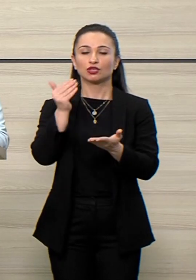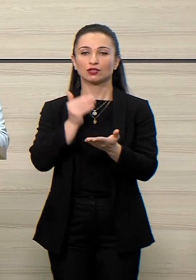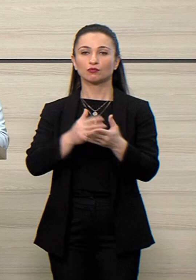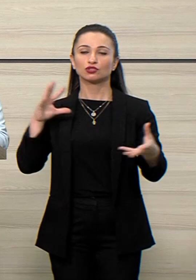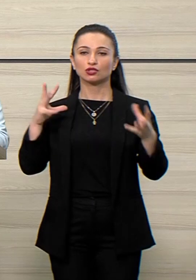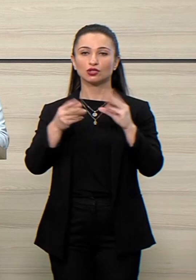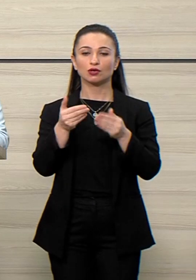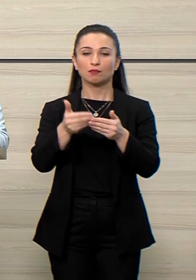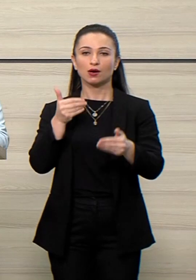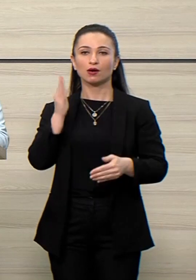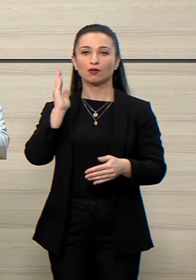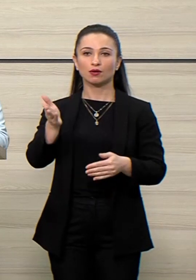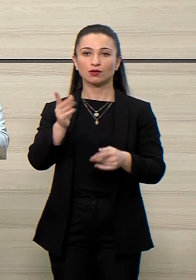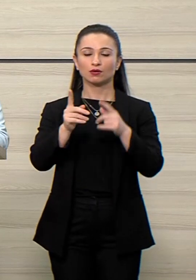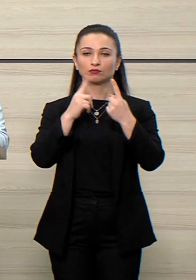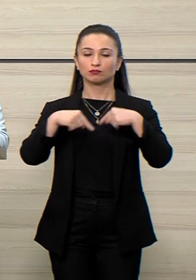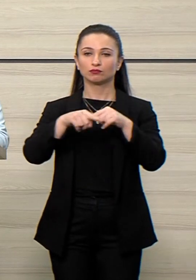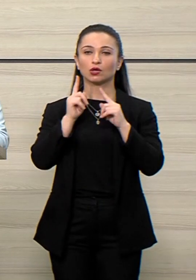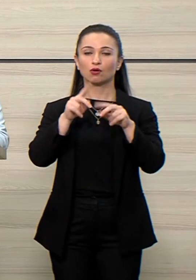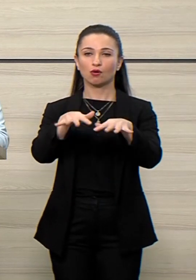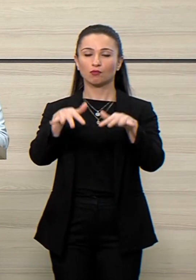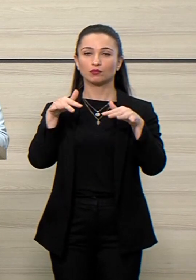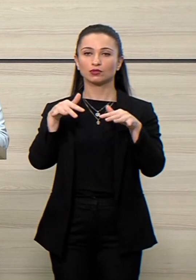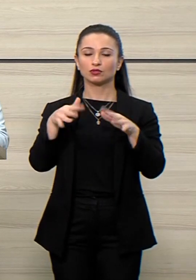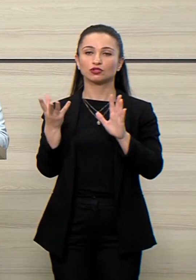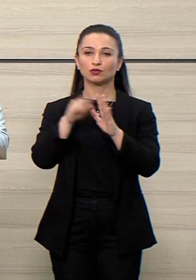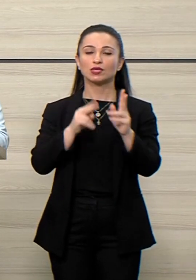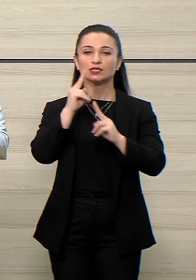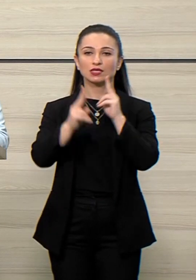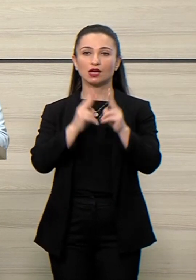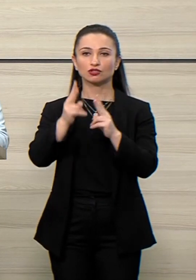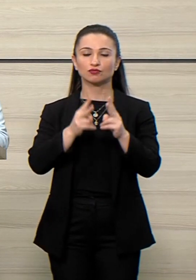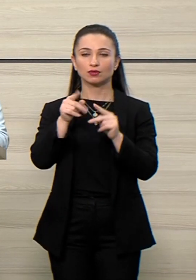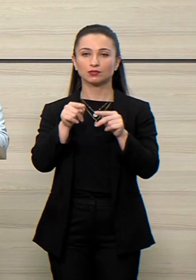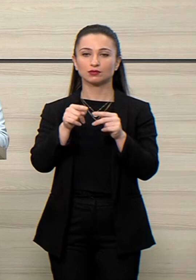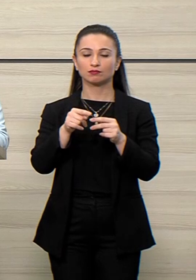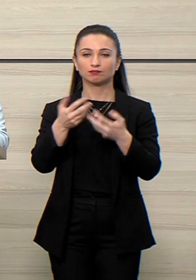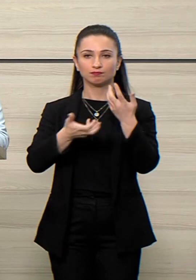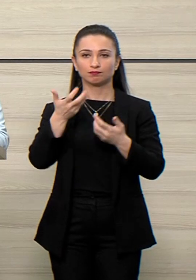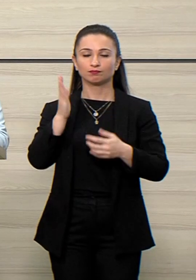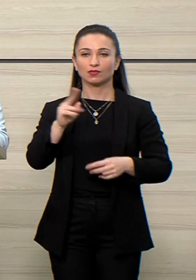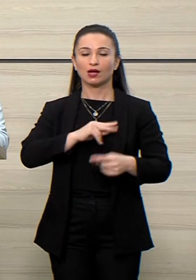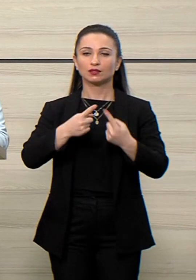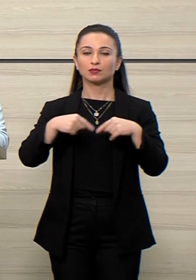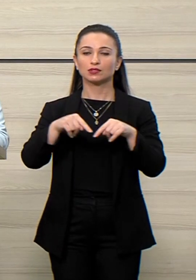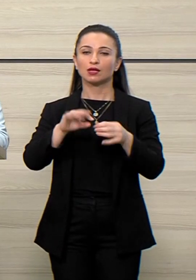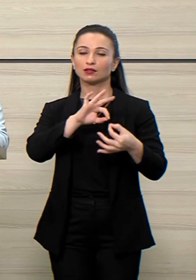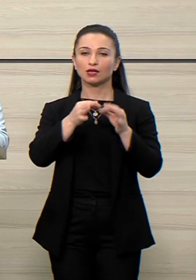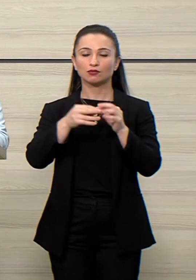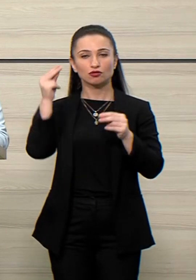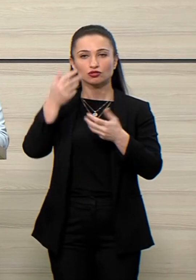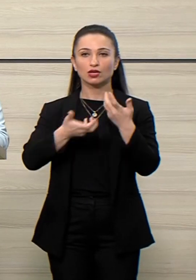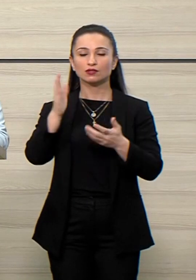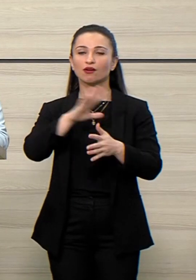შედეგების შეჯამებამდე მოხდება საოლქო საარჩევნო კომისიებში შესული საჩივრების განხილვა. ადმინისტრაცია დეტალურად